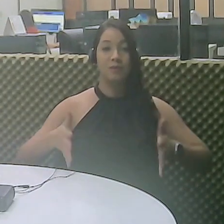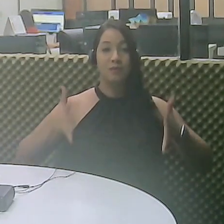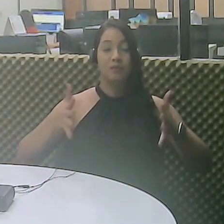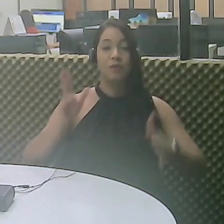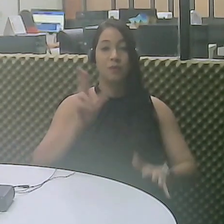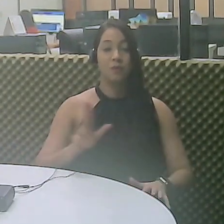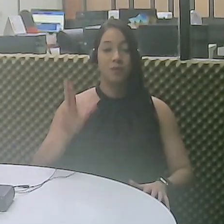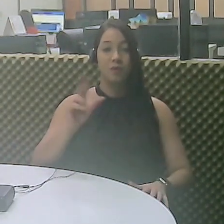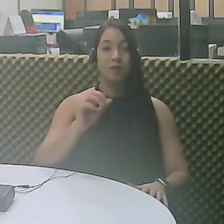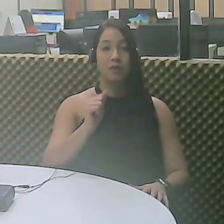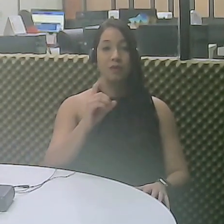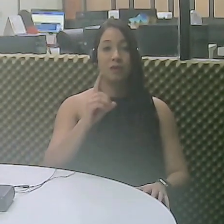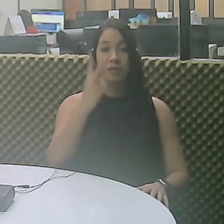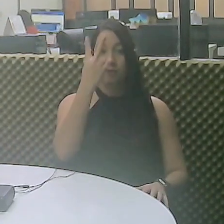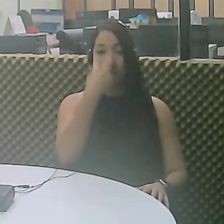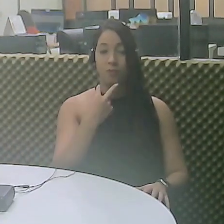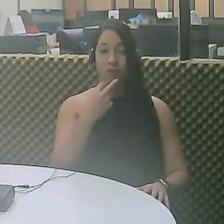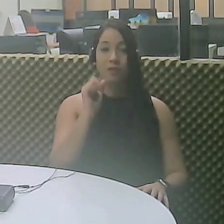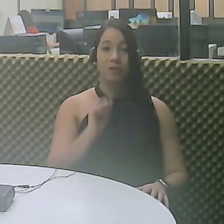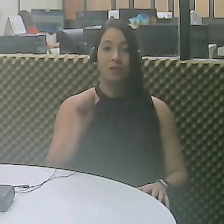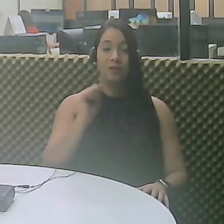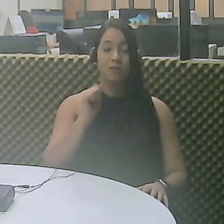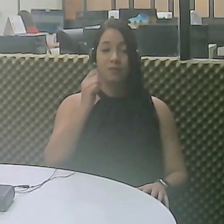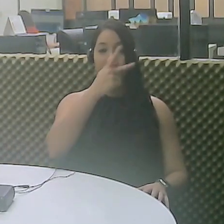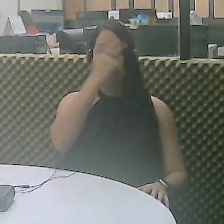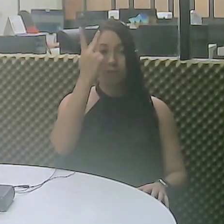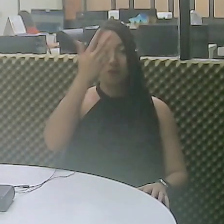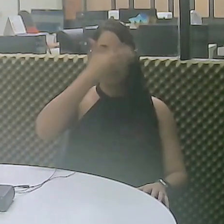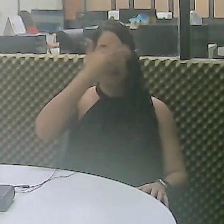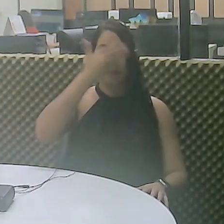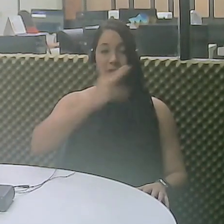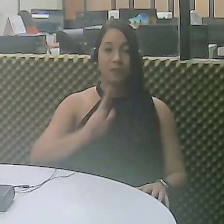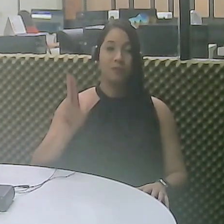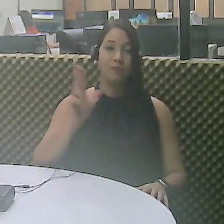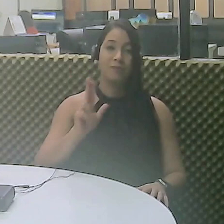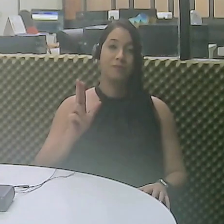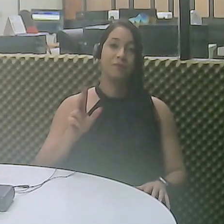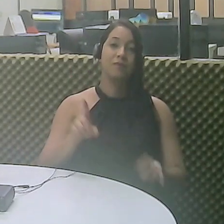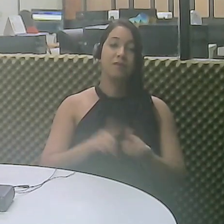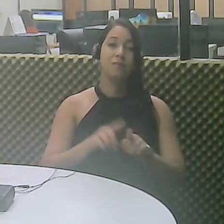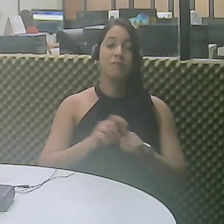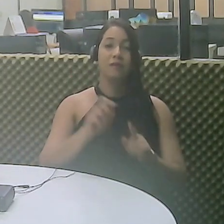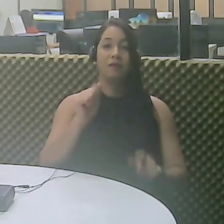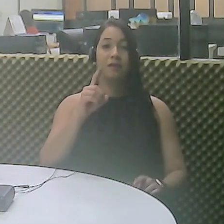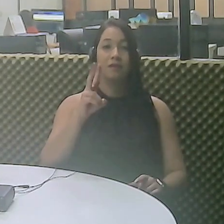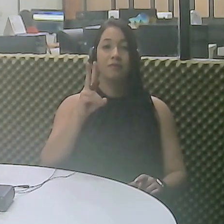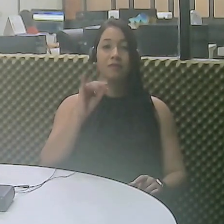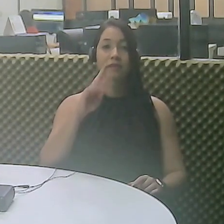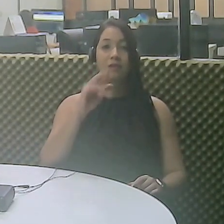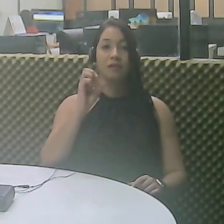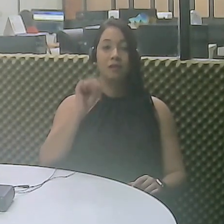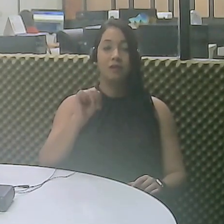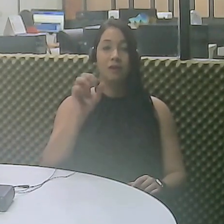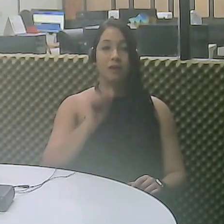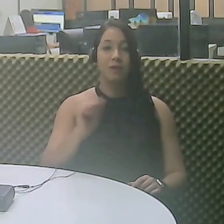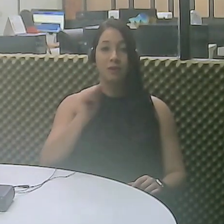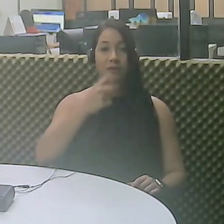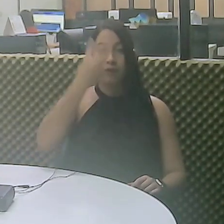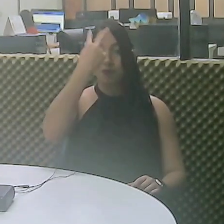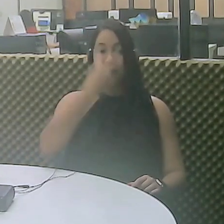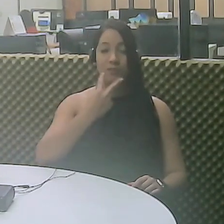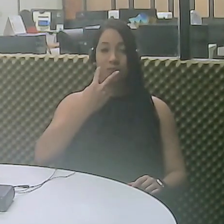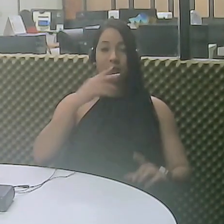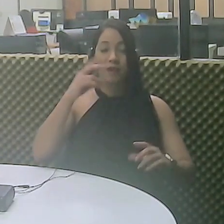Uberlândia, a ADVUD, Associação dos Deficientes Visuais de Uberlândia, a DEVITRIM, Associação dos Deficientes Visuais